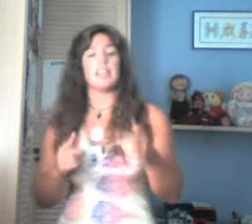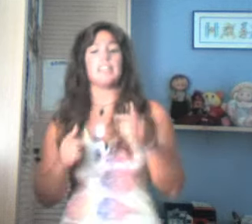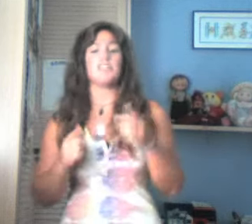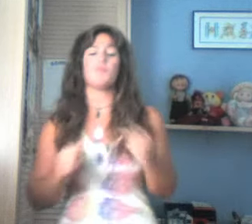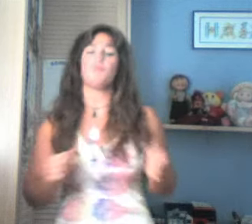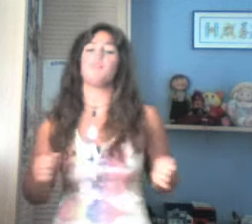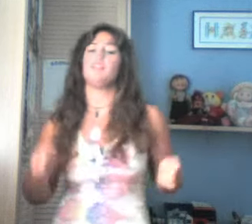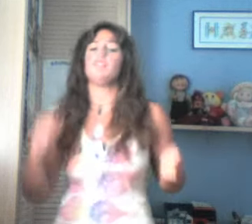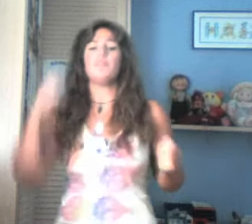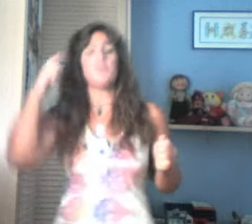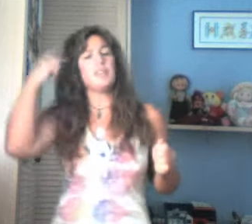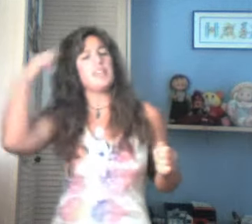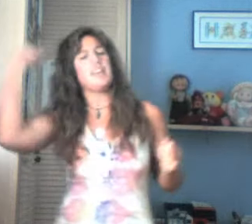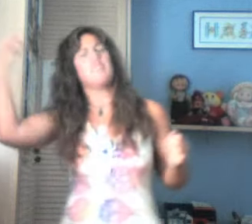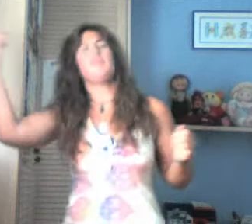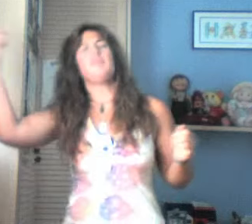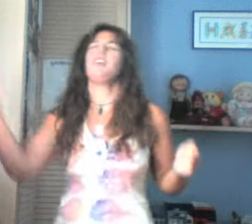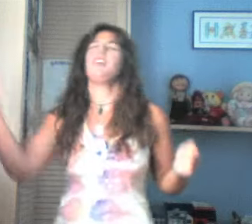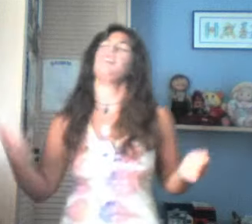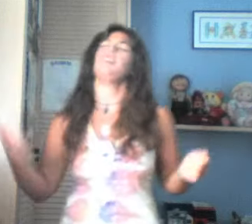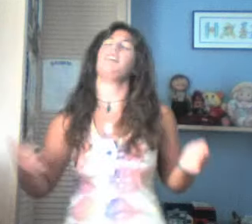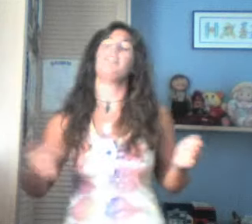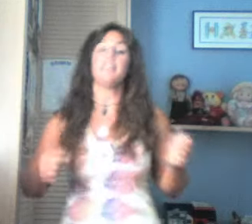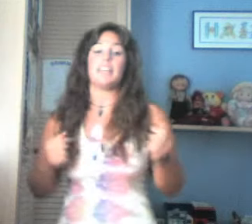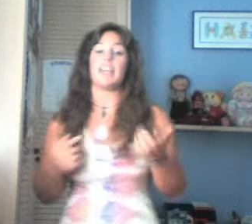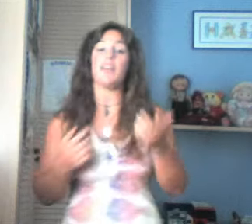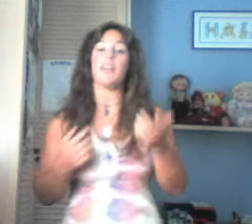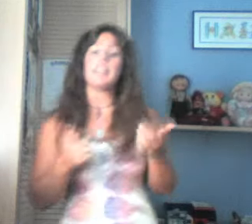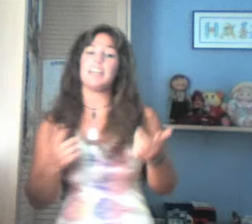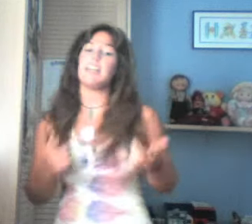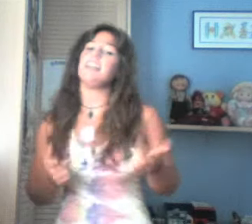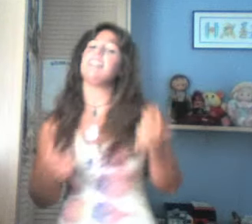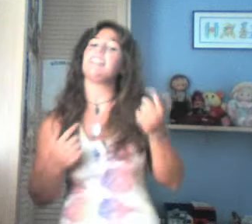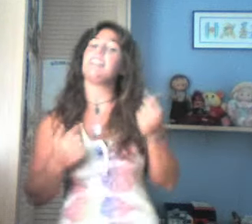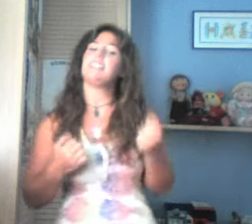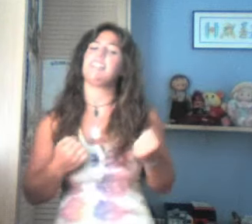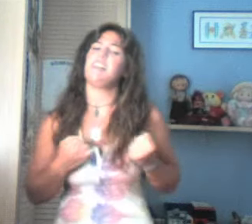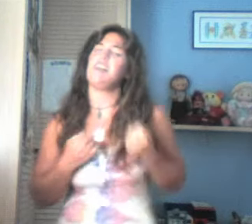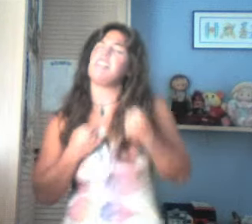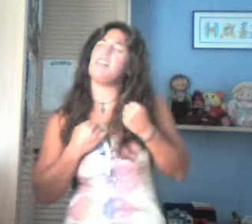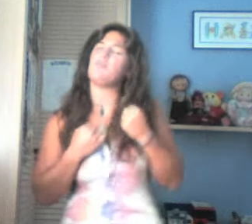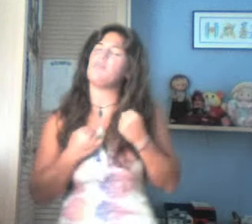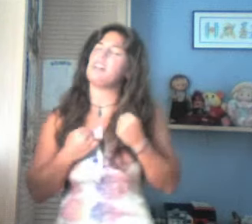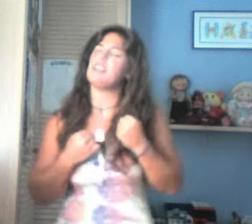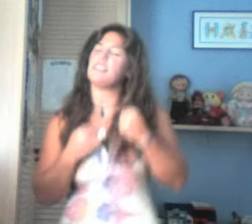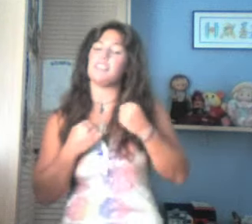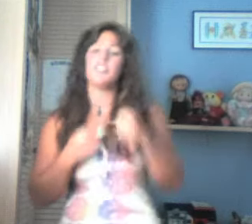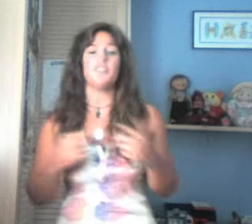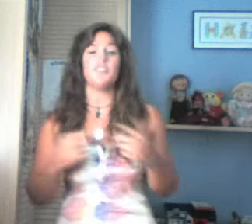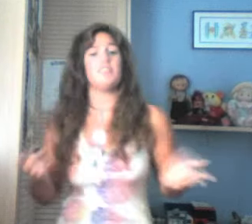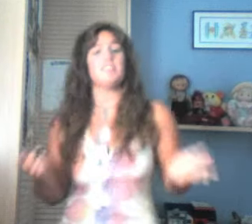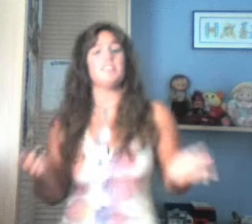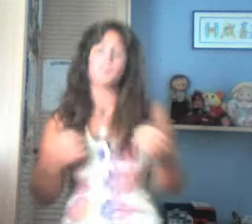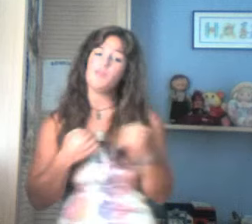has propuesto olvidarme. Y ahora de él quieres enamorar. Si hoy ya no estás